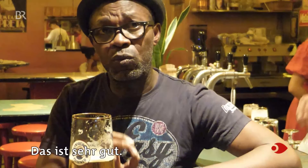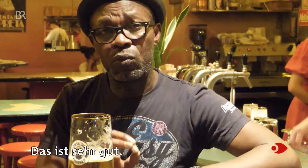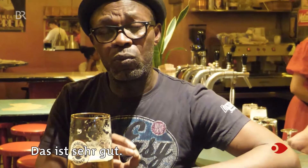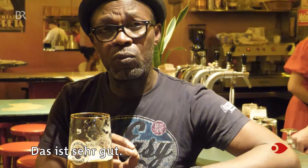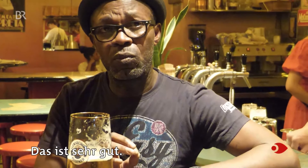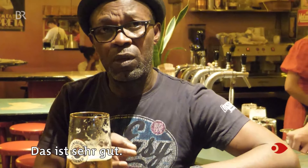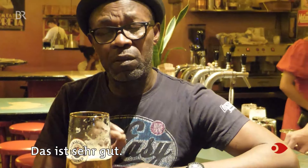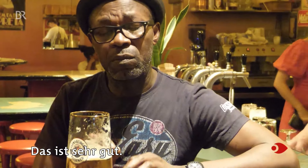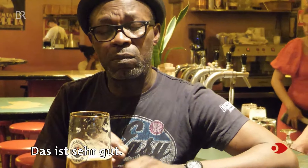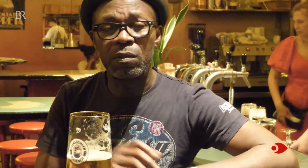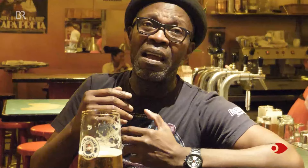Das ist sehr gut.